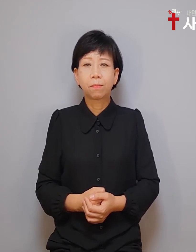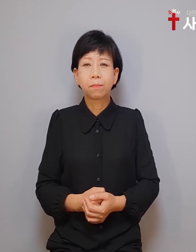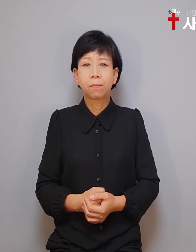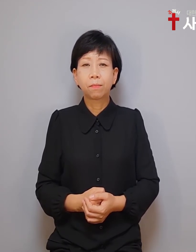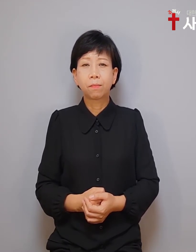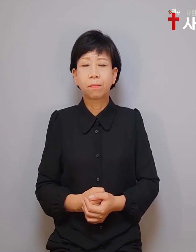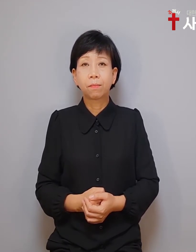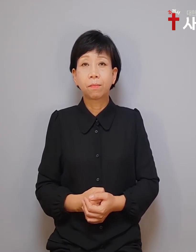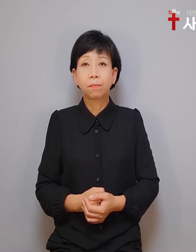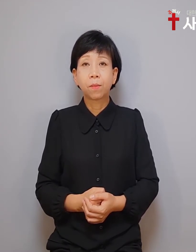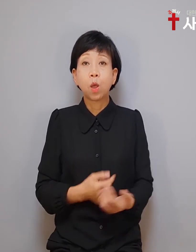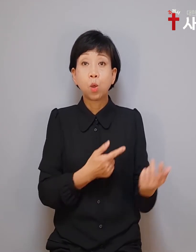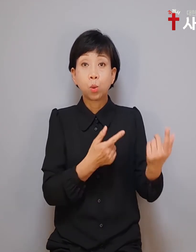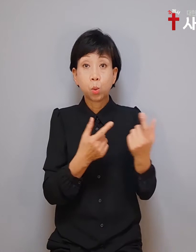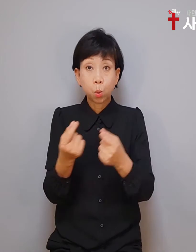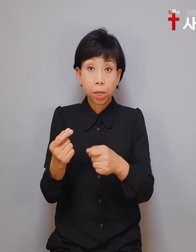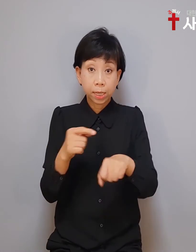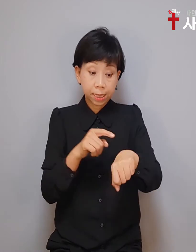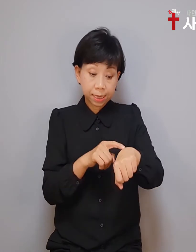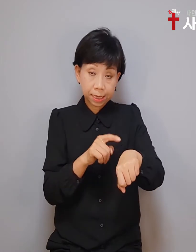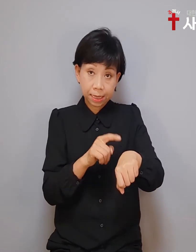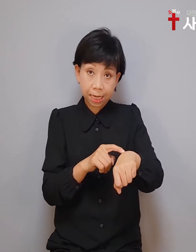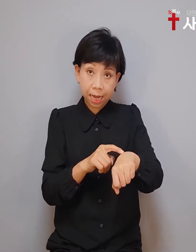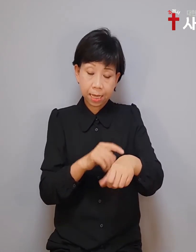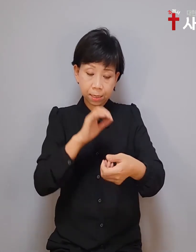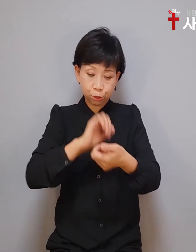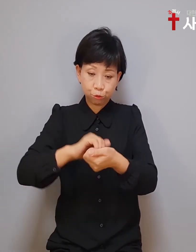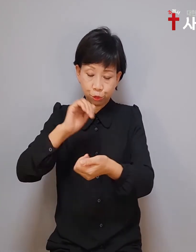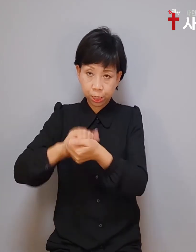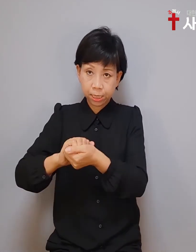같은 시간 도착하는 버스,